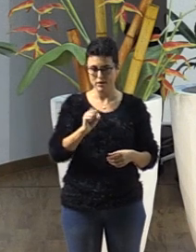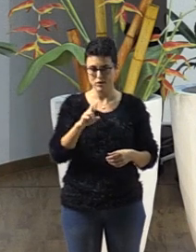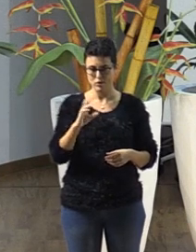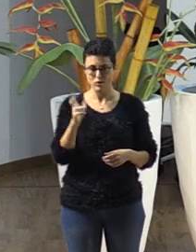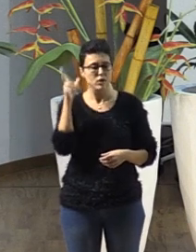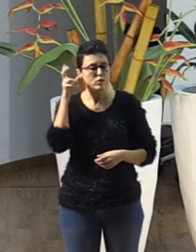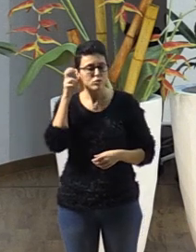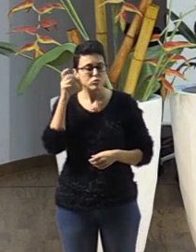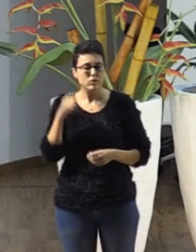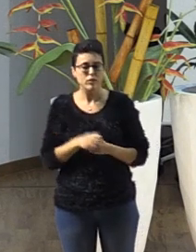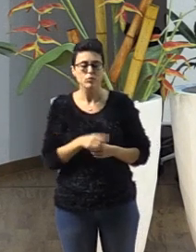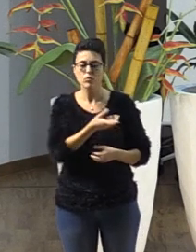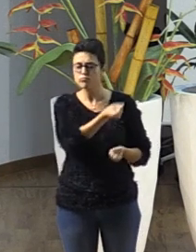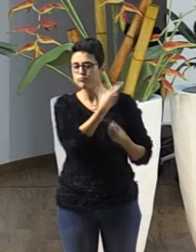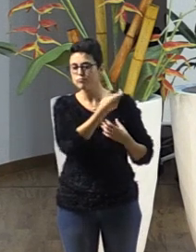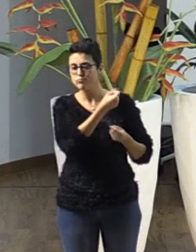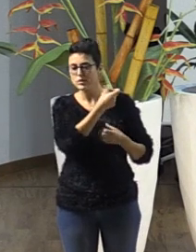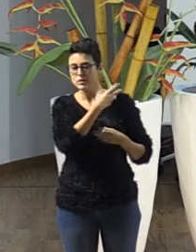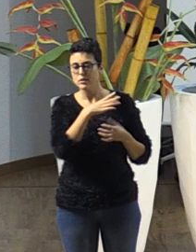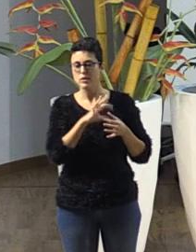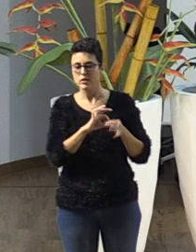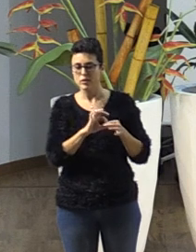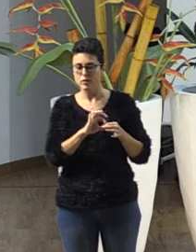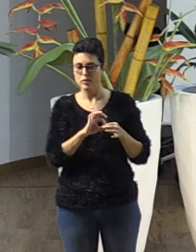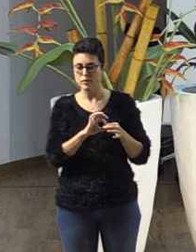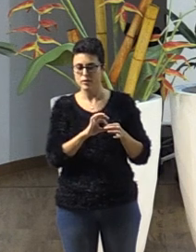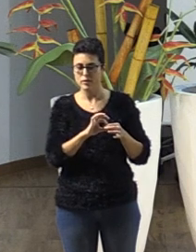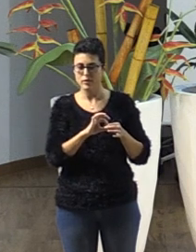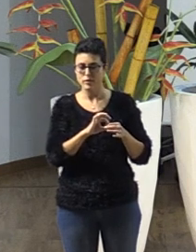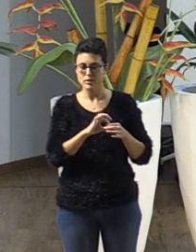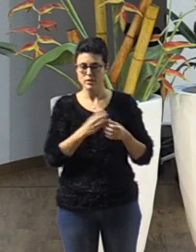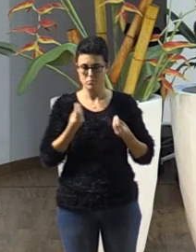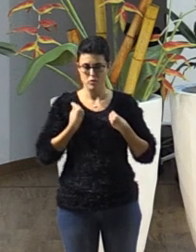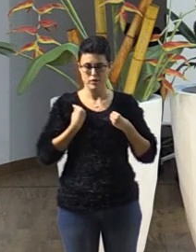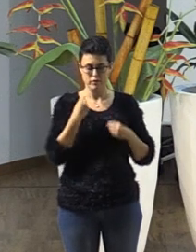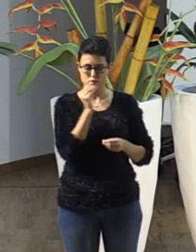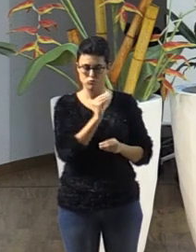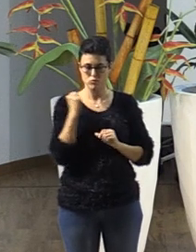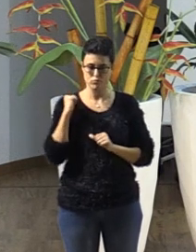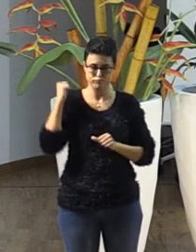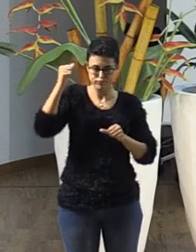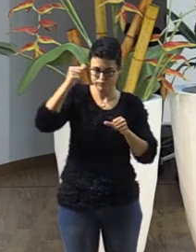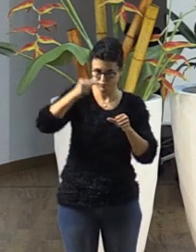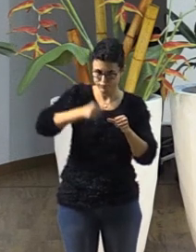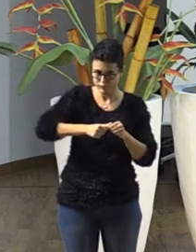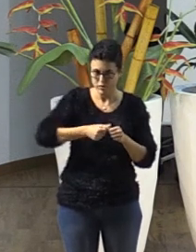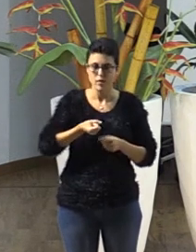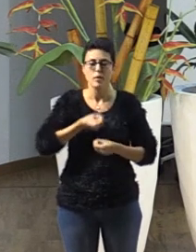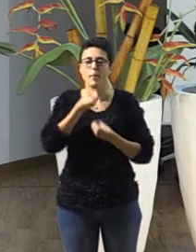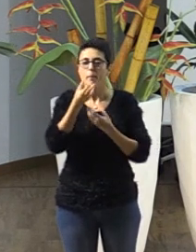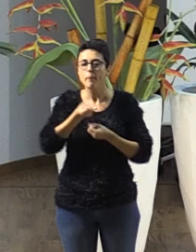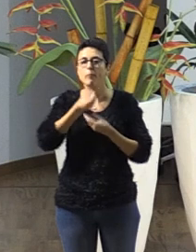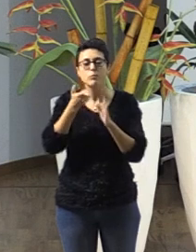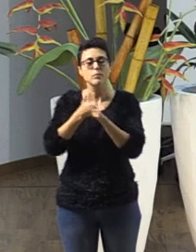escucharlos, me encontraba con varias conexiones a nivel también de biografía y donde poder hablar y explicar. Cuando hablaba de